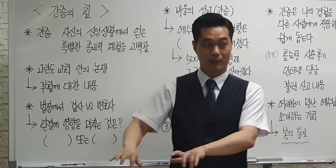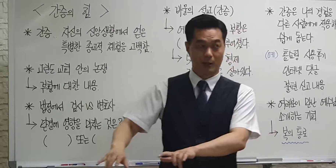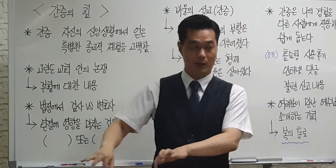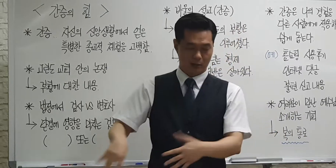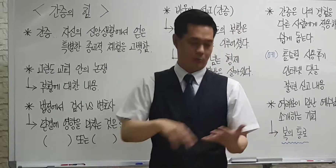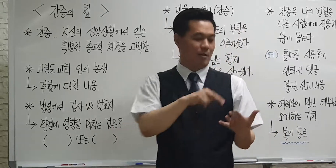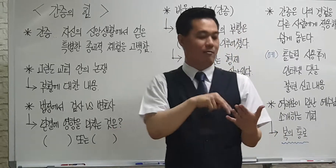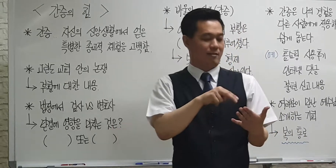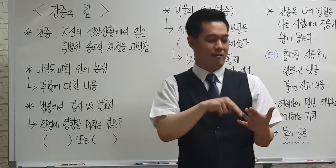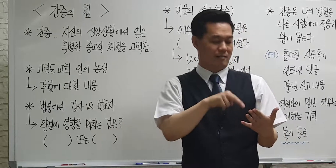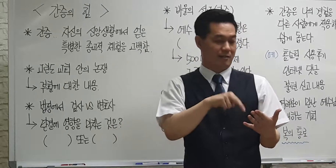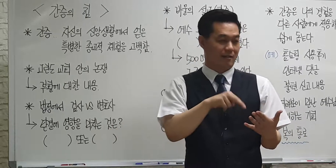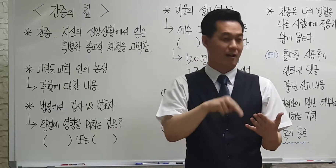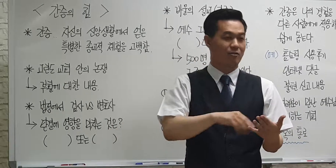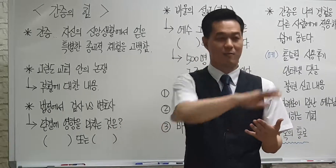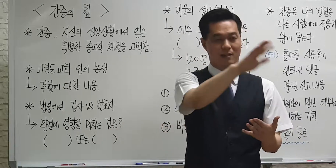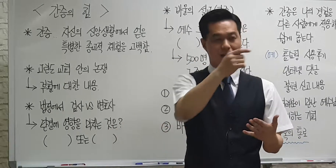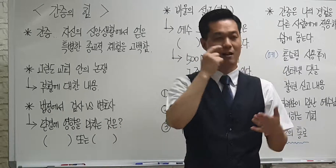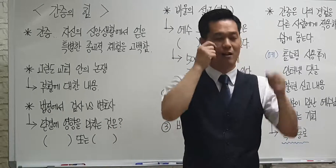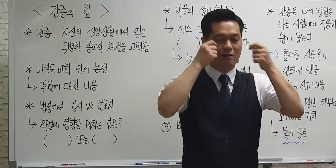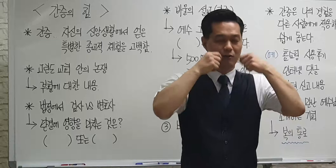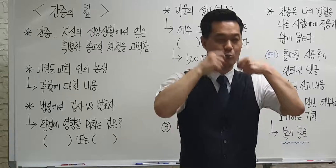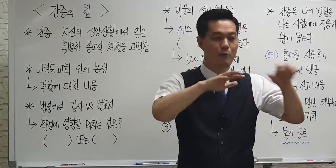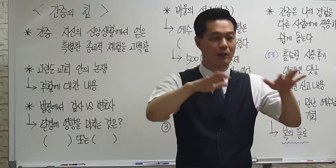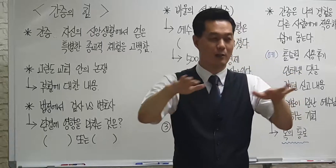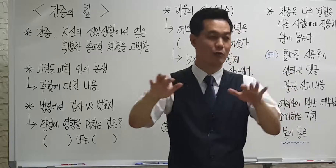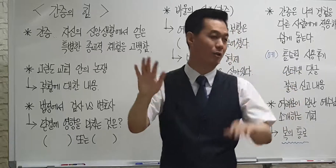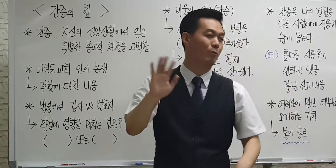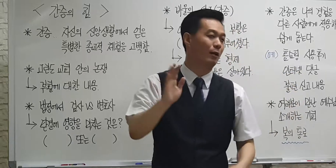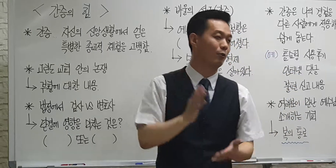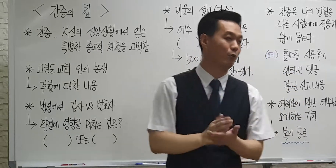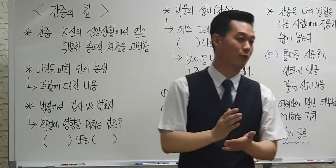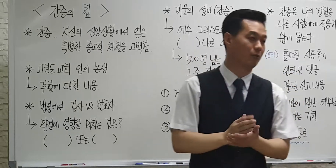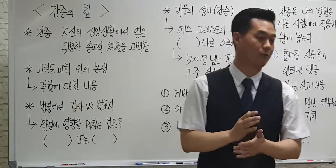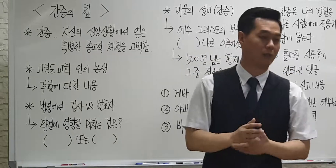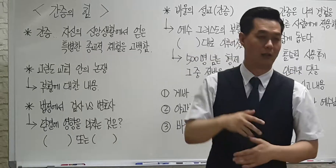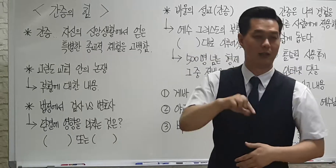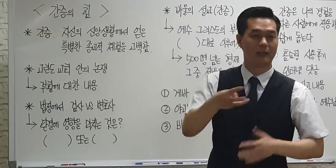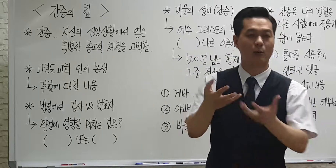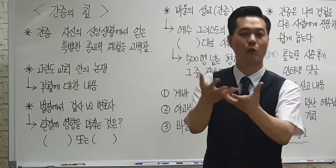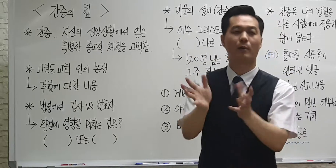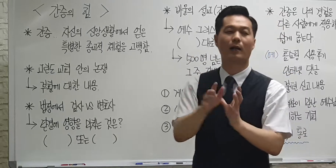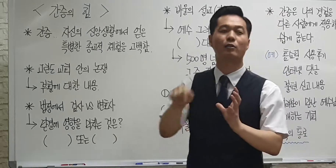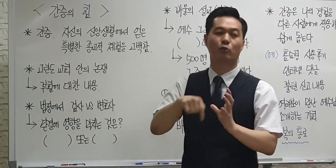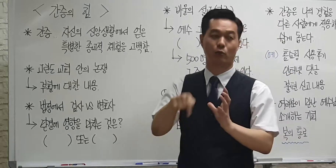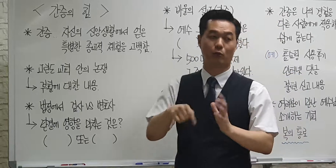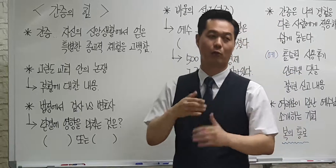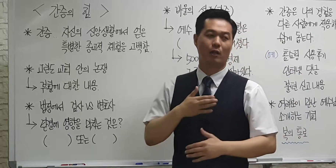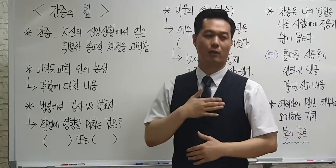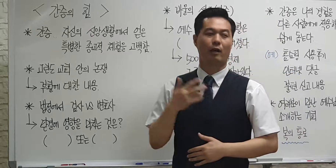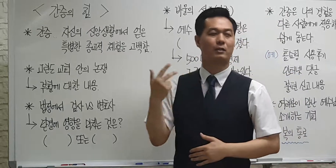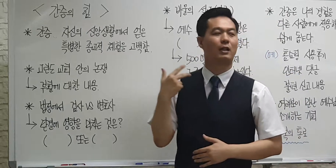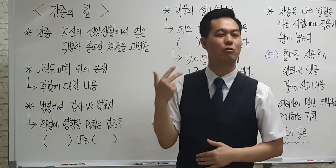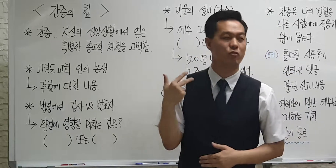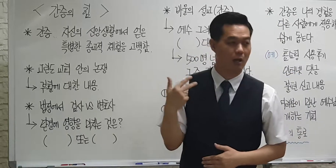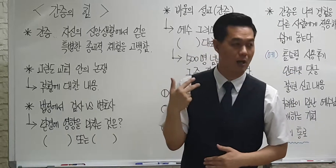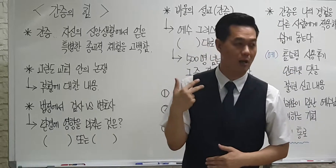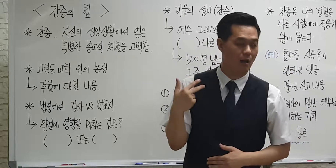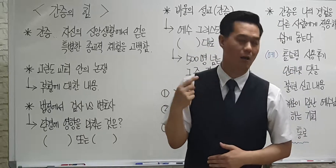음악 깔고 이렇게 해가지고 눈물바다 만들고 이거 말고 셀모임 안에서도 내가 지난주에